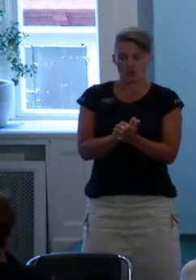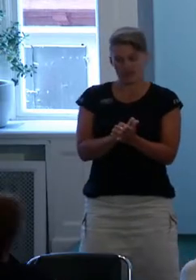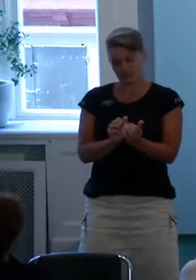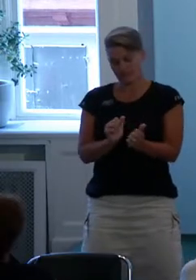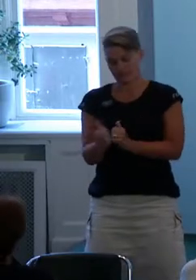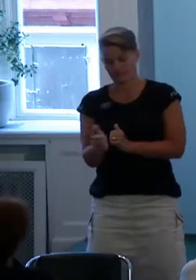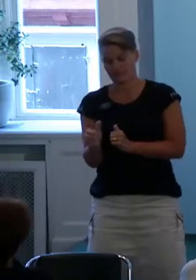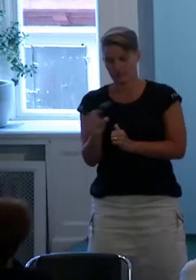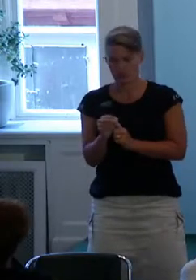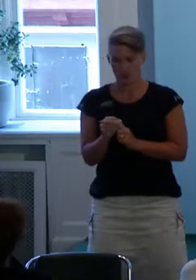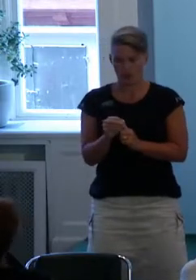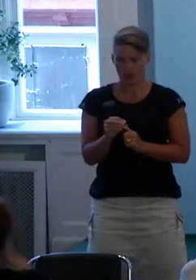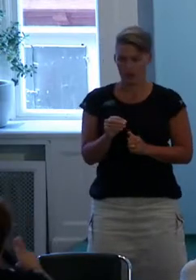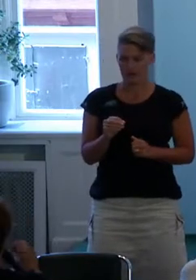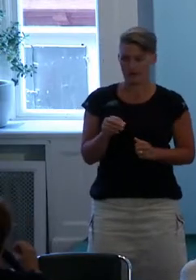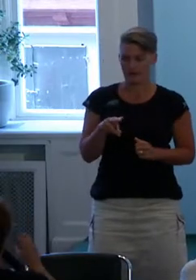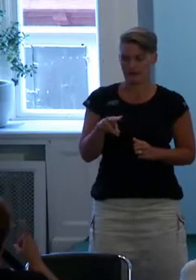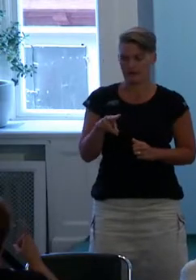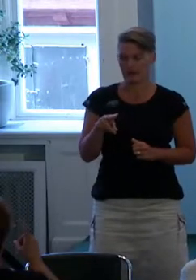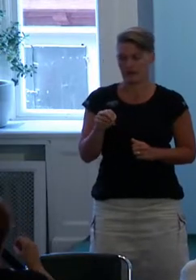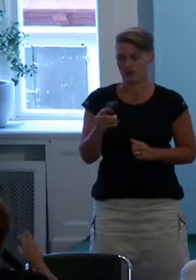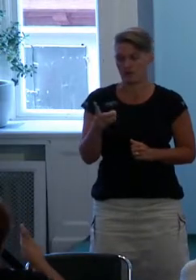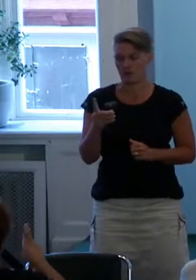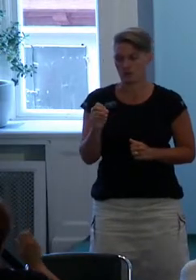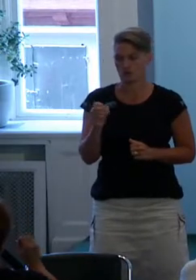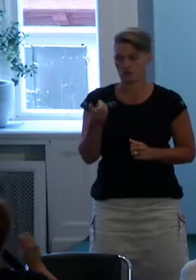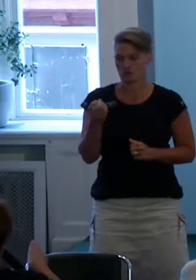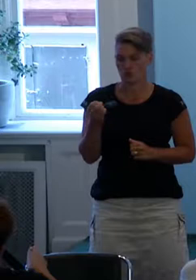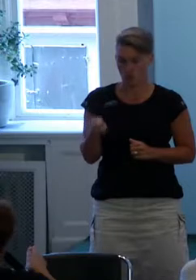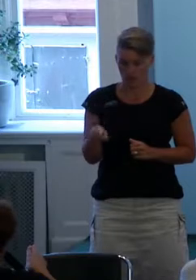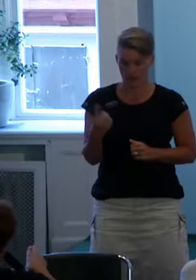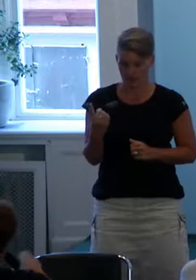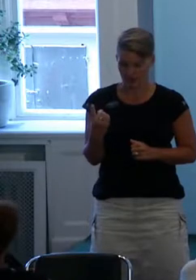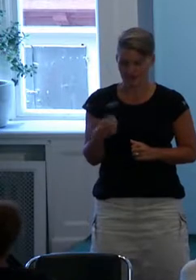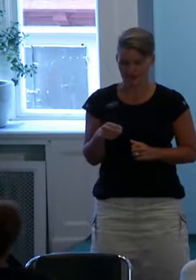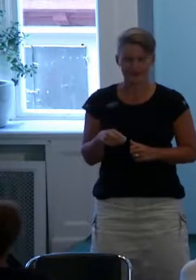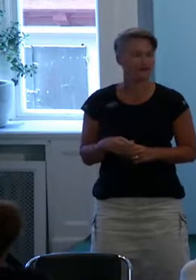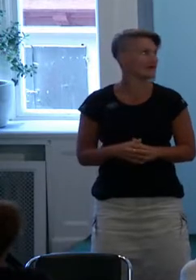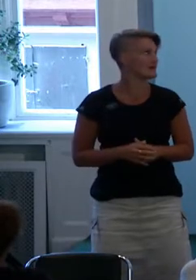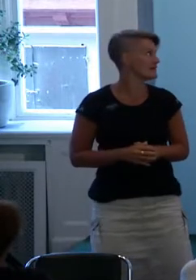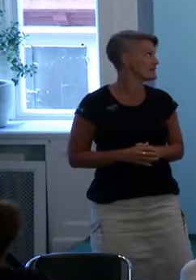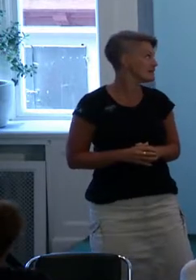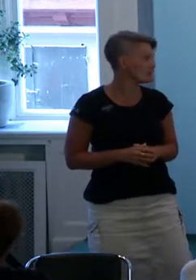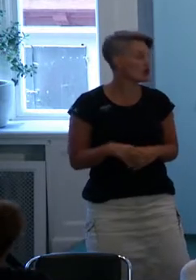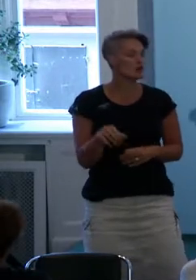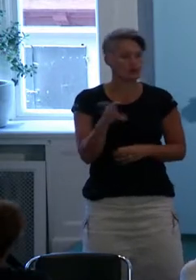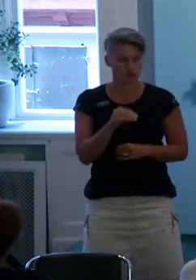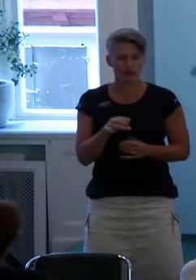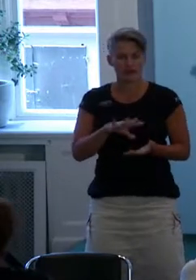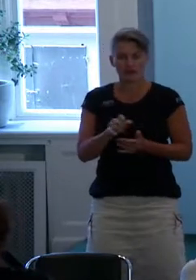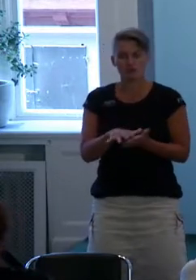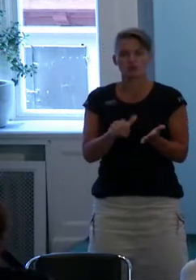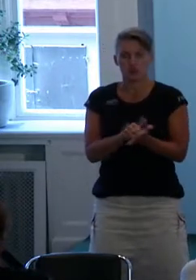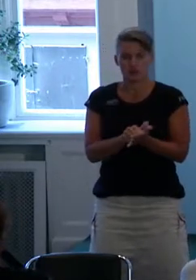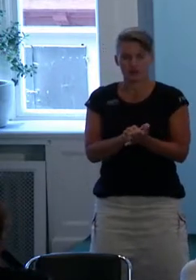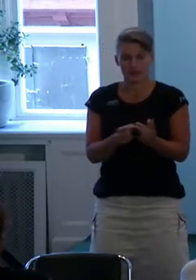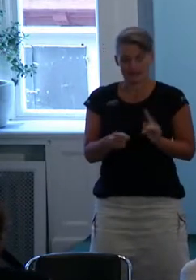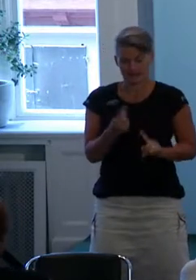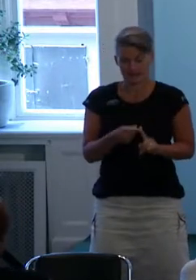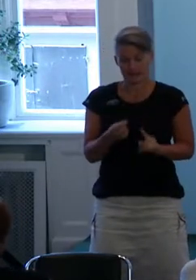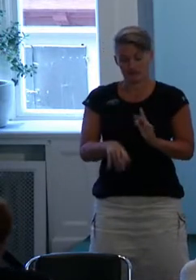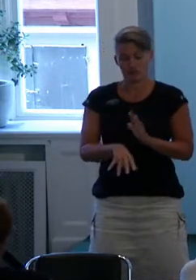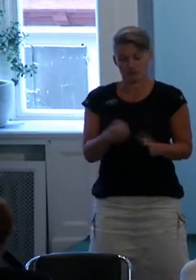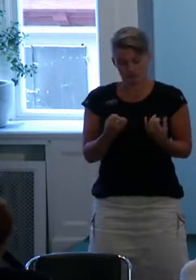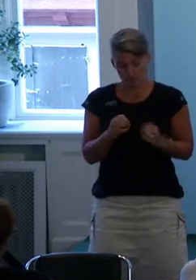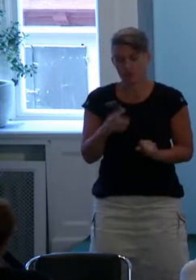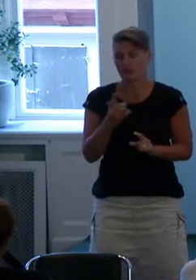kring. Det var Naloxon. Och där blev ett beslut för inte så länge sedan att det i Region Skånes initiativ togs upp och kommer nu